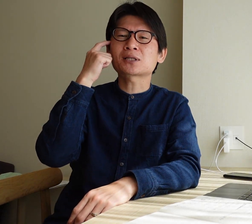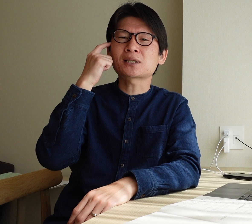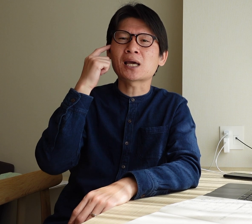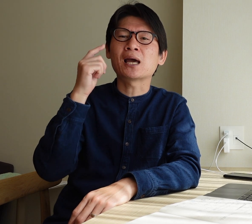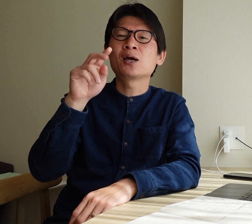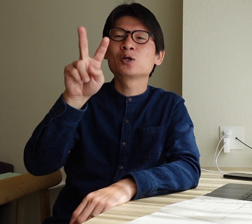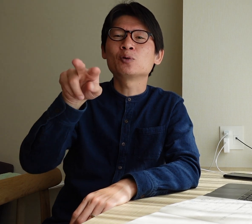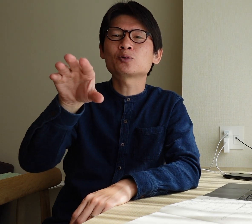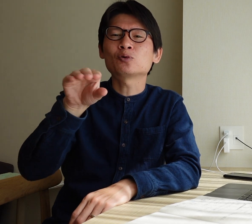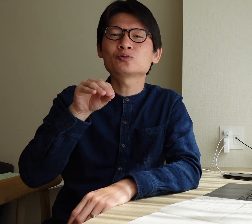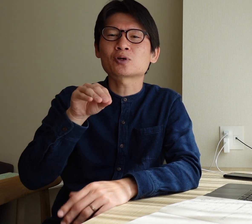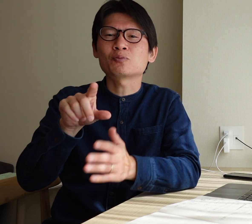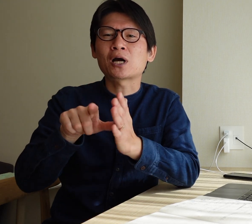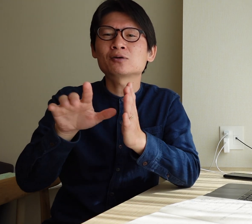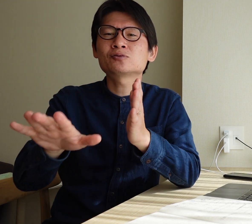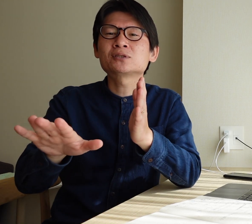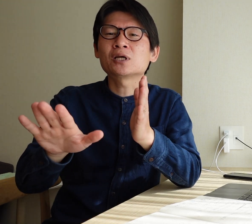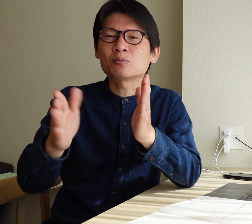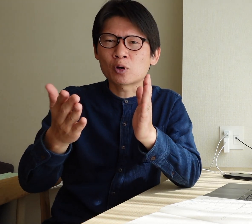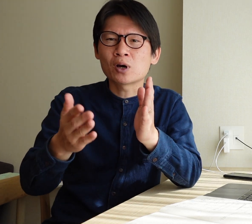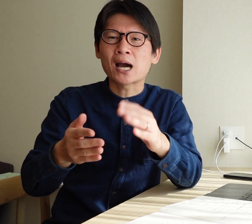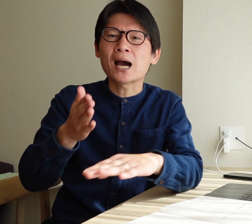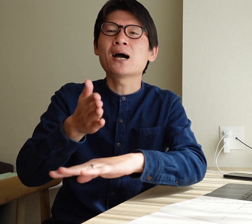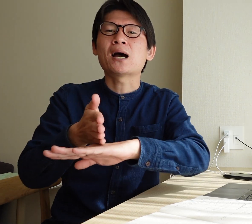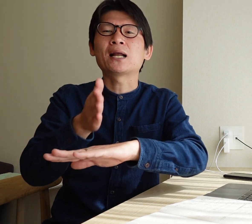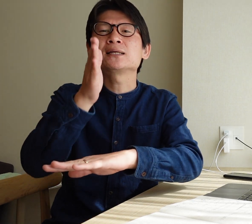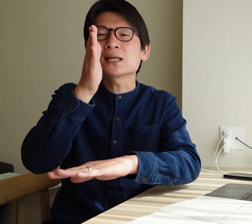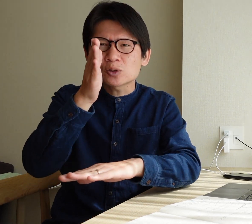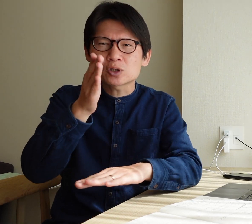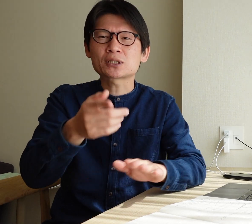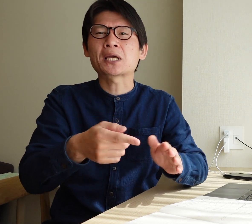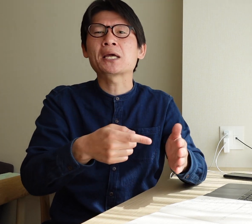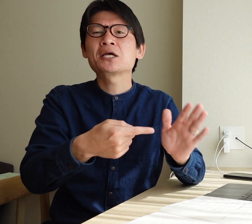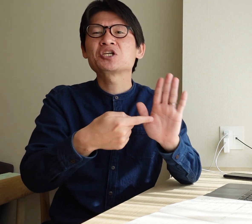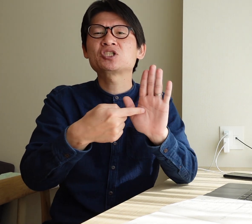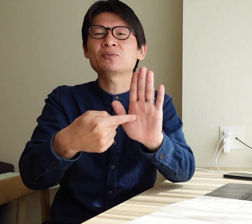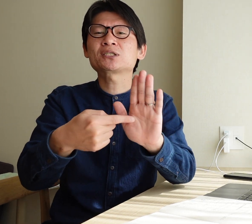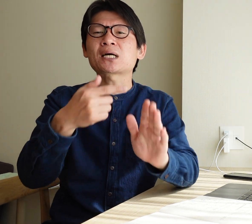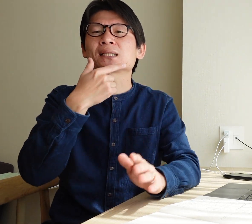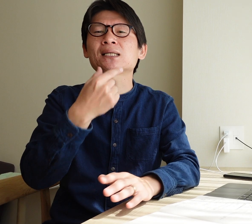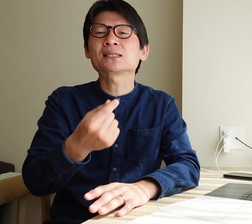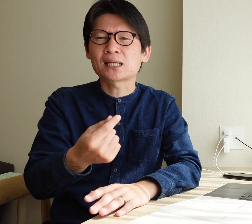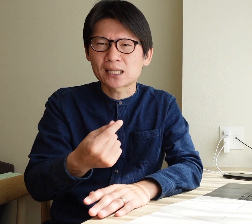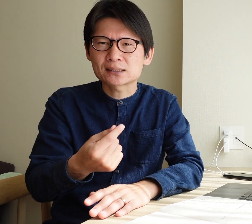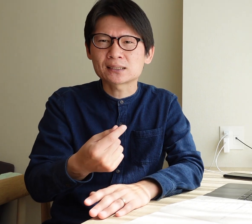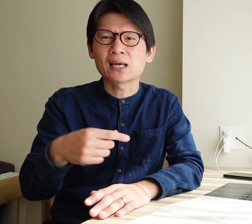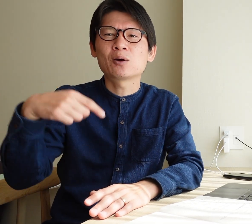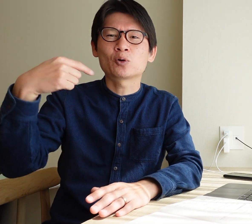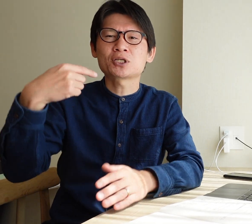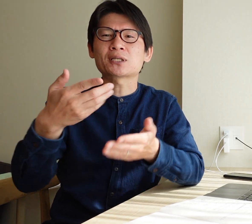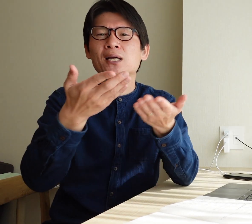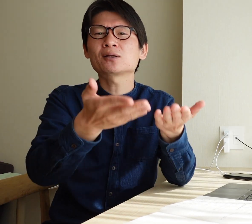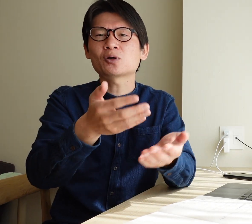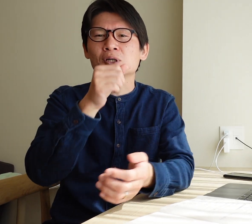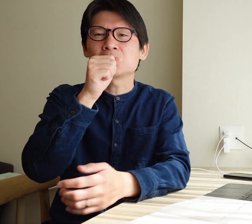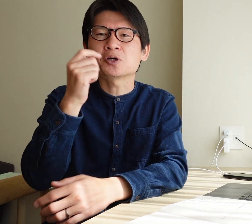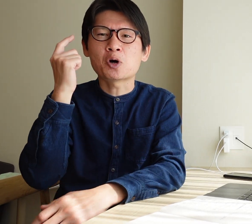って、読み取る時もあるんですけども、あ、ありがとうって示したかったんだなって教えてあげるといいと